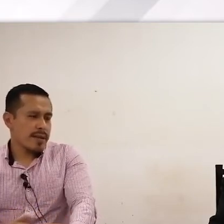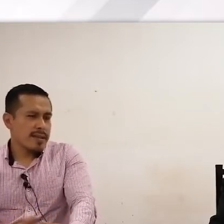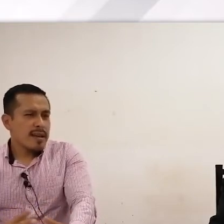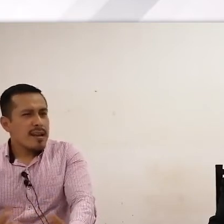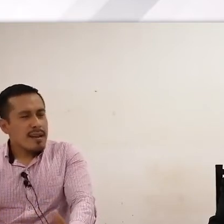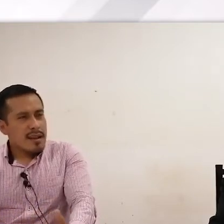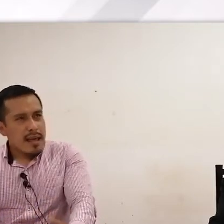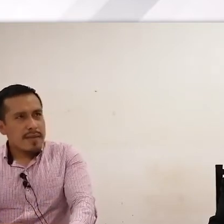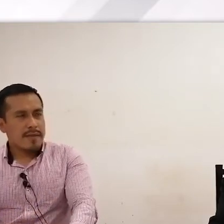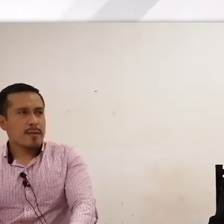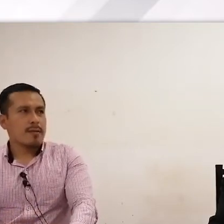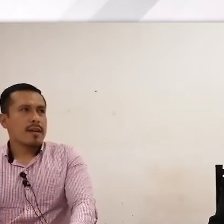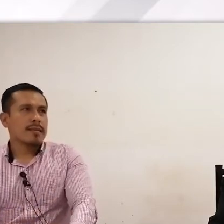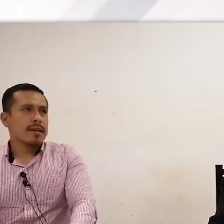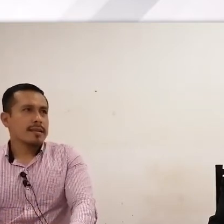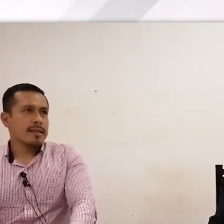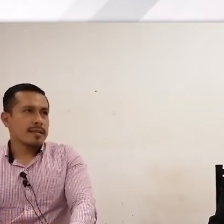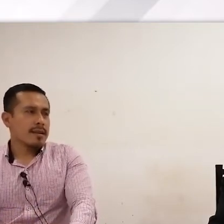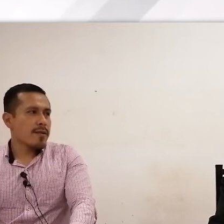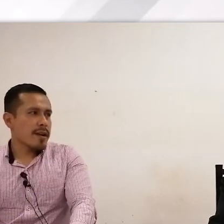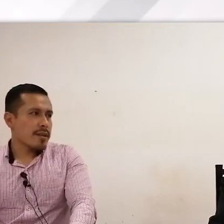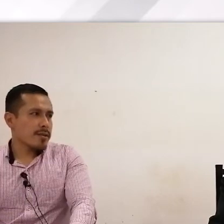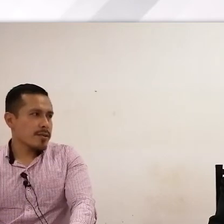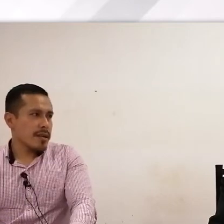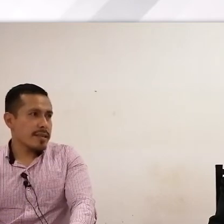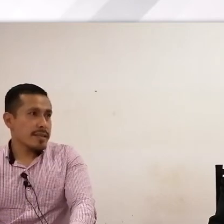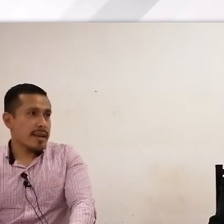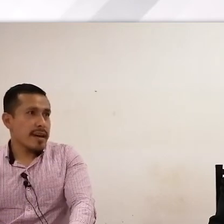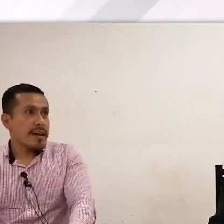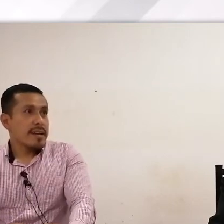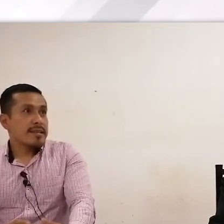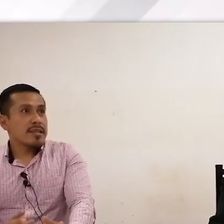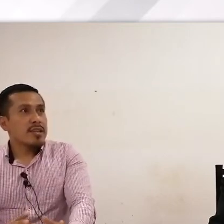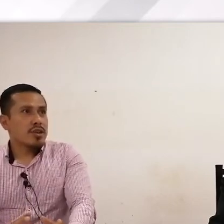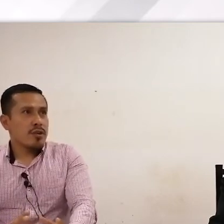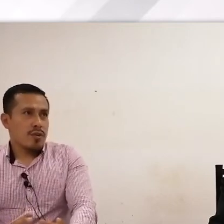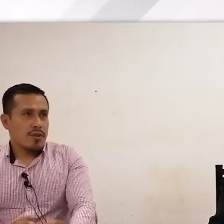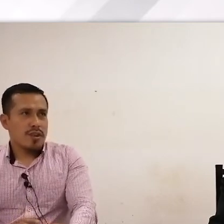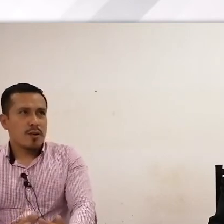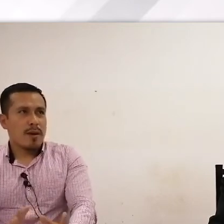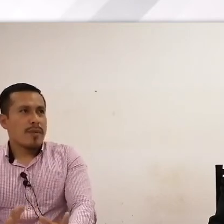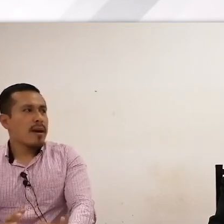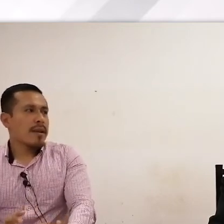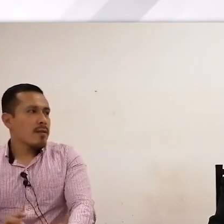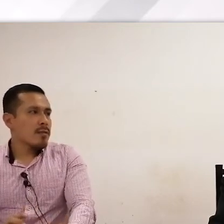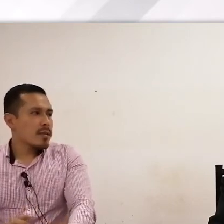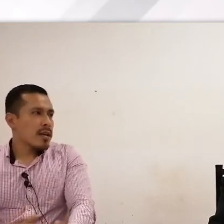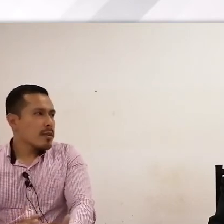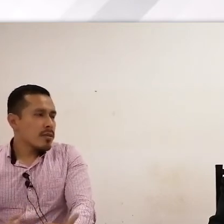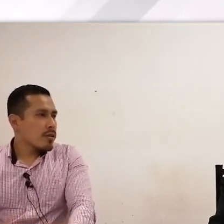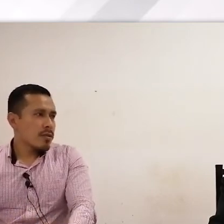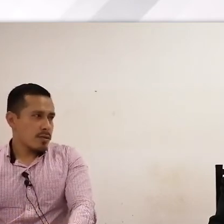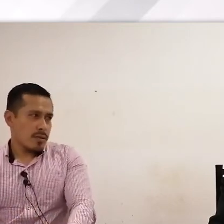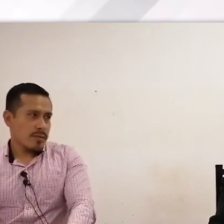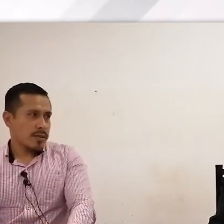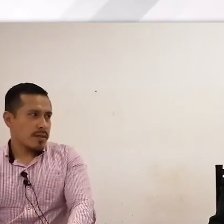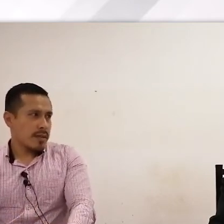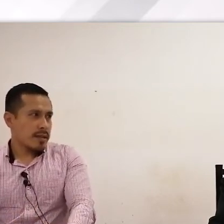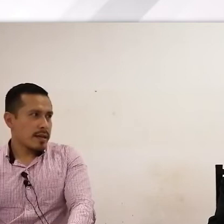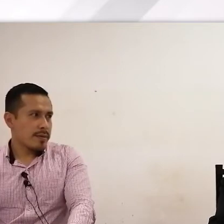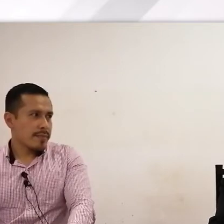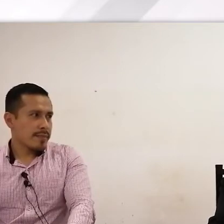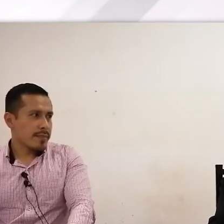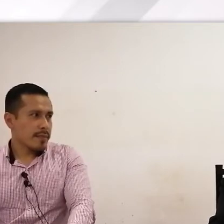los demás. La dificultad que existe con ellos es que si yo digo la palabra dulce, todos lo vamos